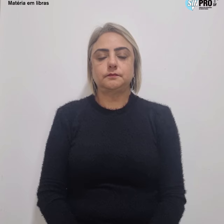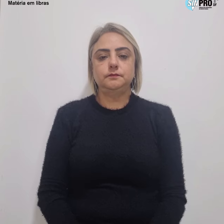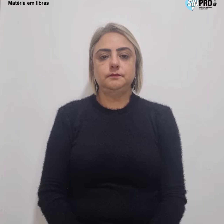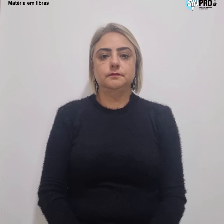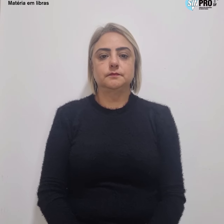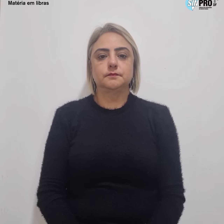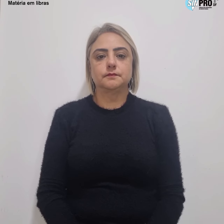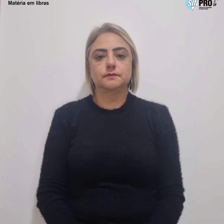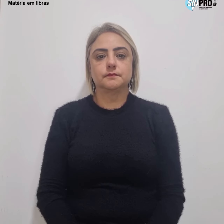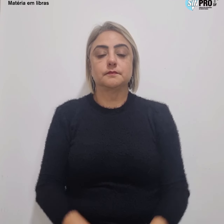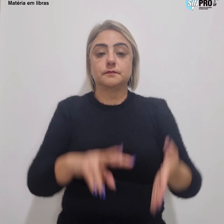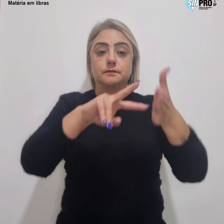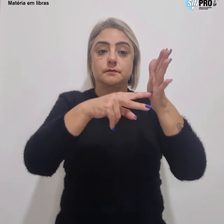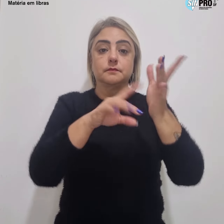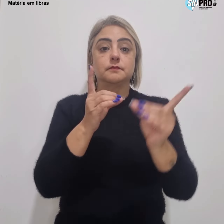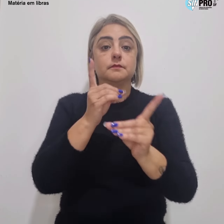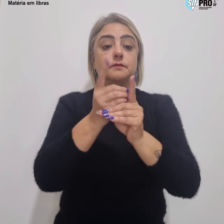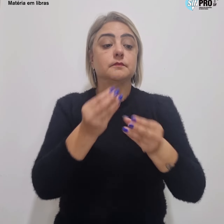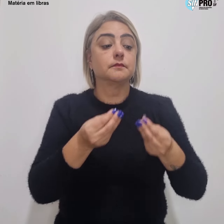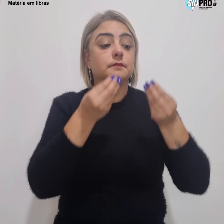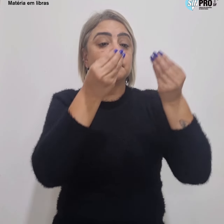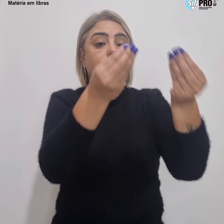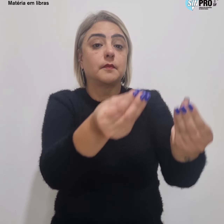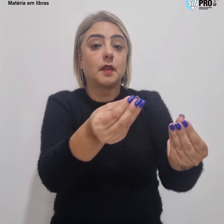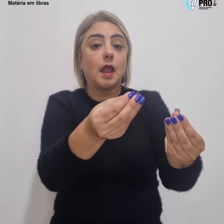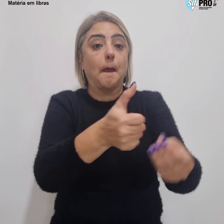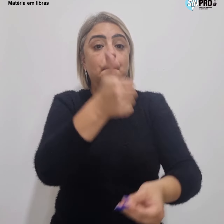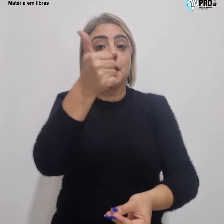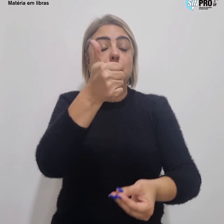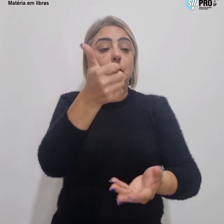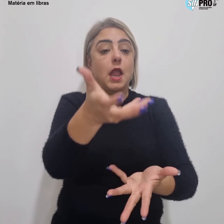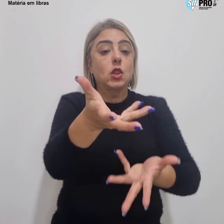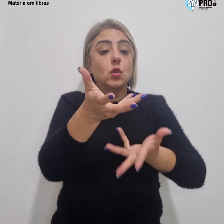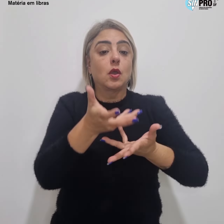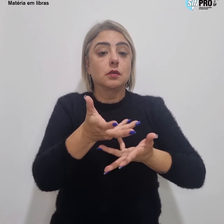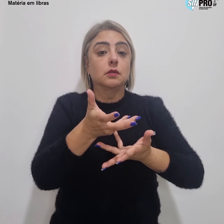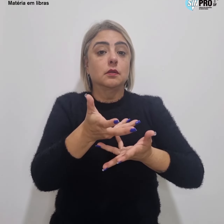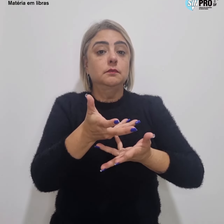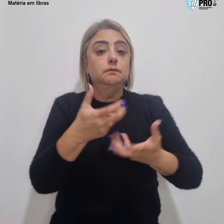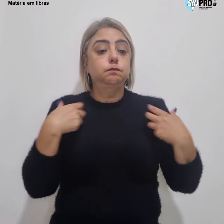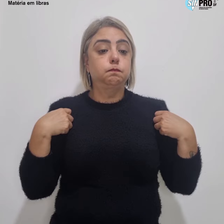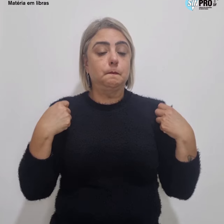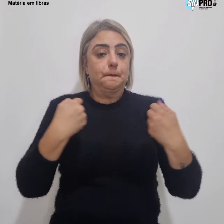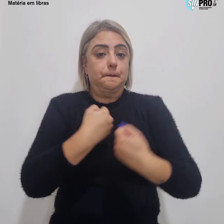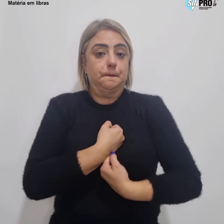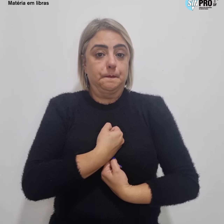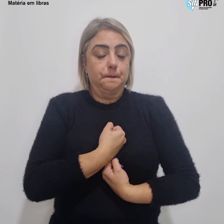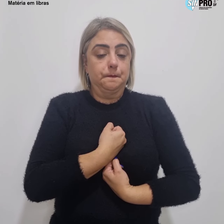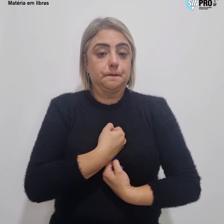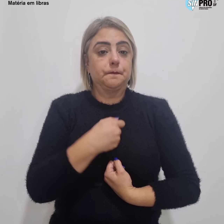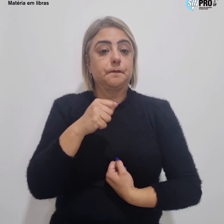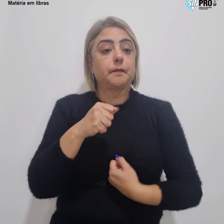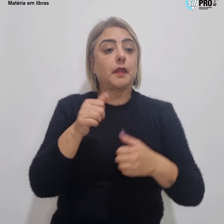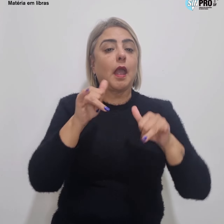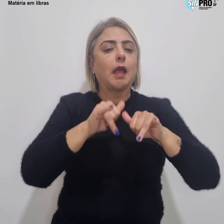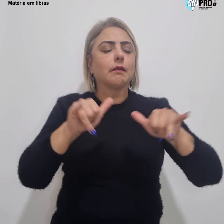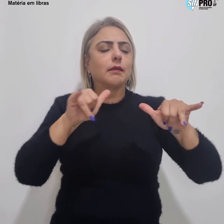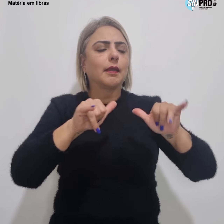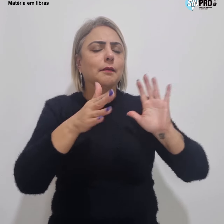Simpro entrega primeiras doações da campanha do agasalho. A campanha do agasalho do